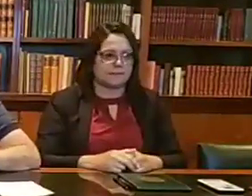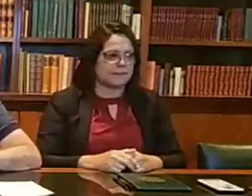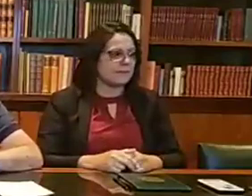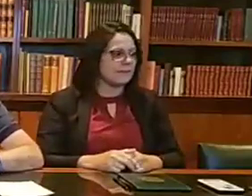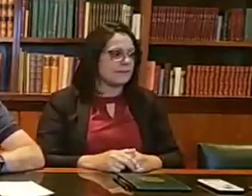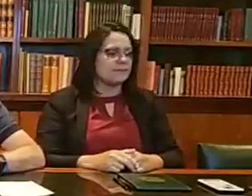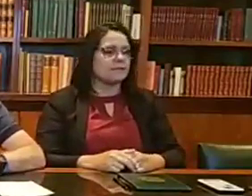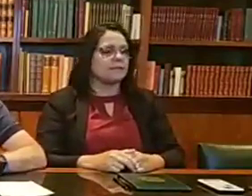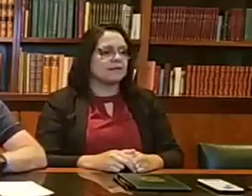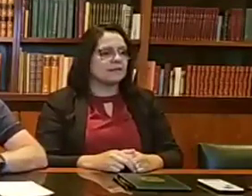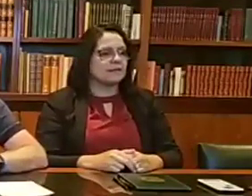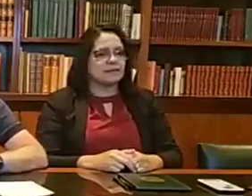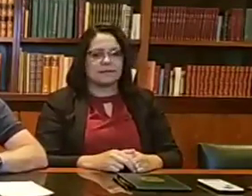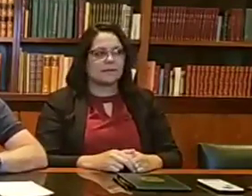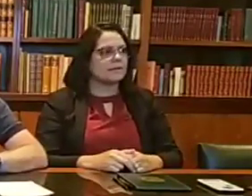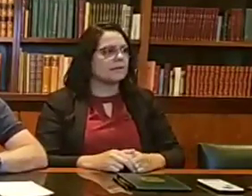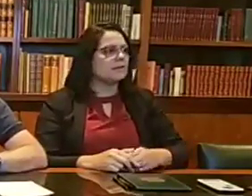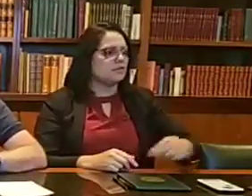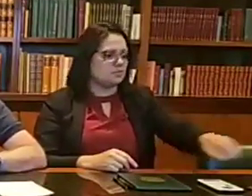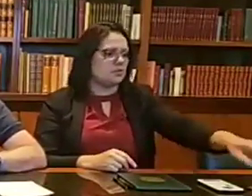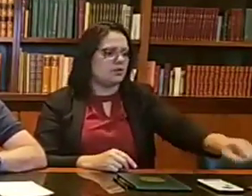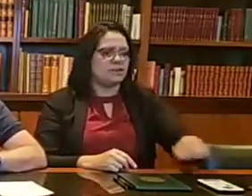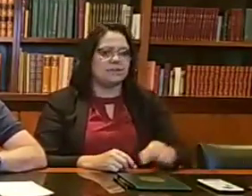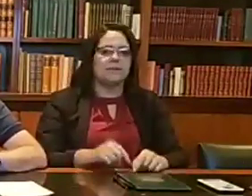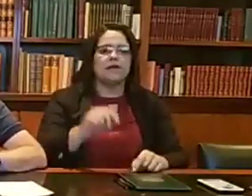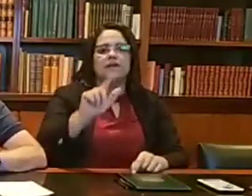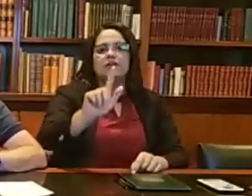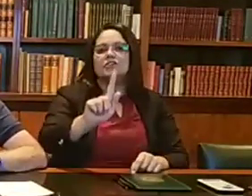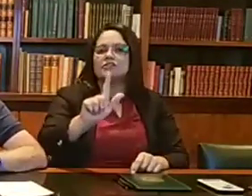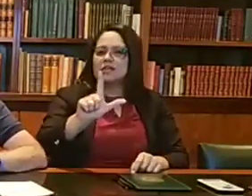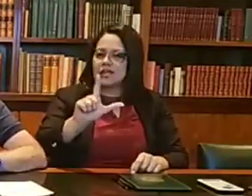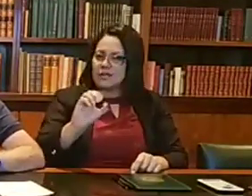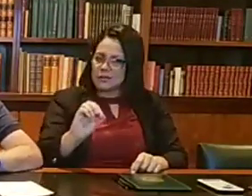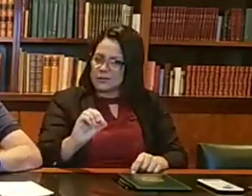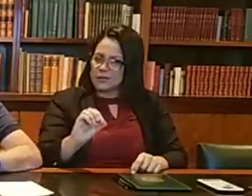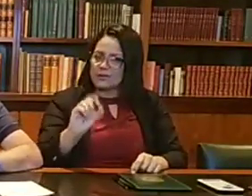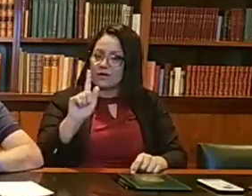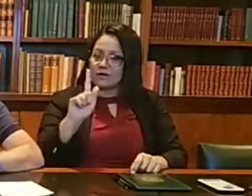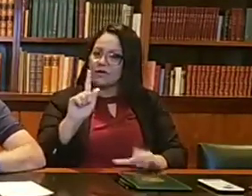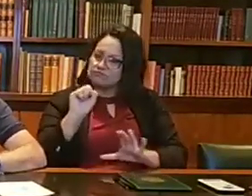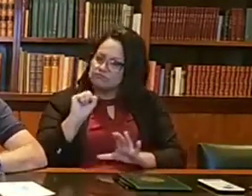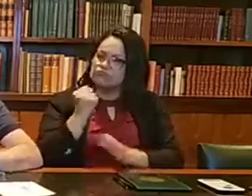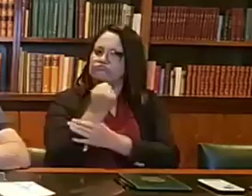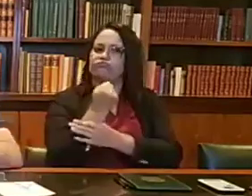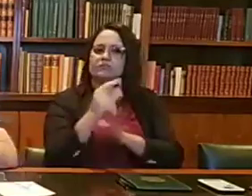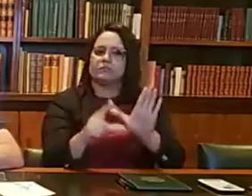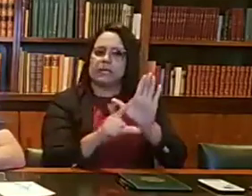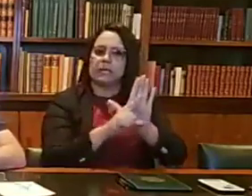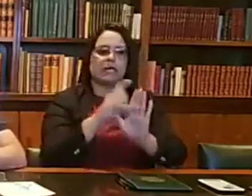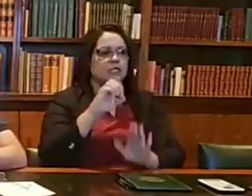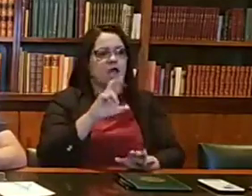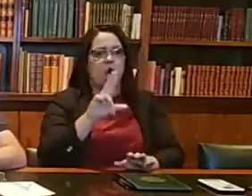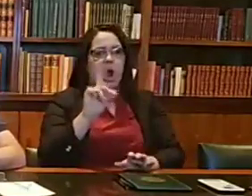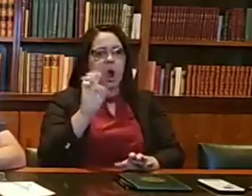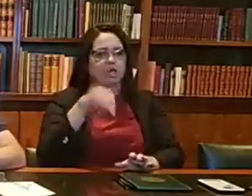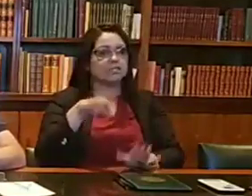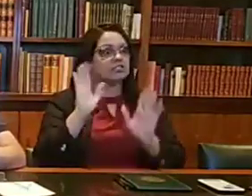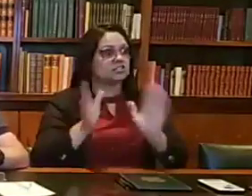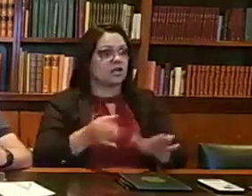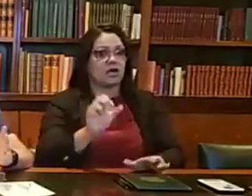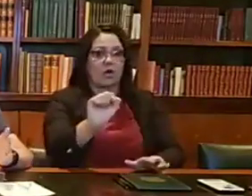Santo senhor. É meu filho? É. Tá. Bom, GLO no Ceará, garantia da lei da ordem. Terminou, demos